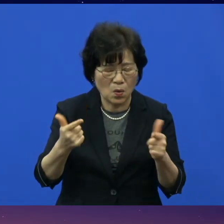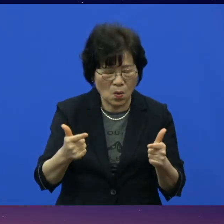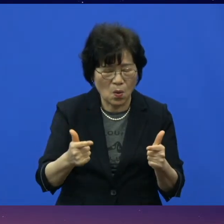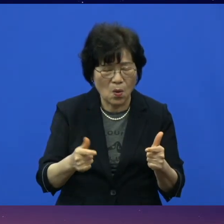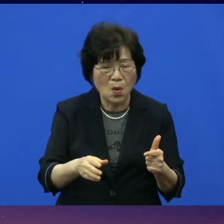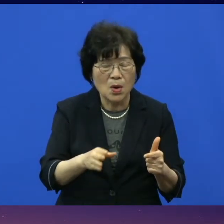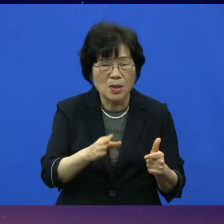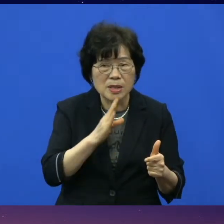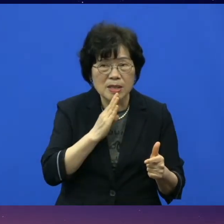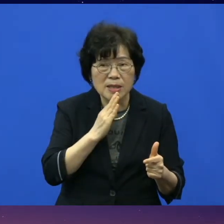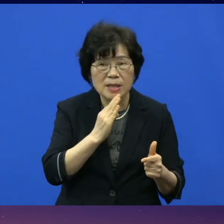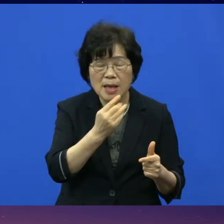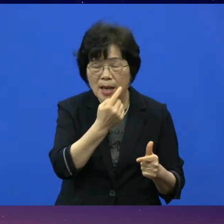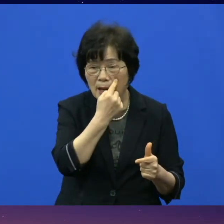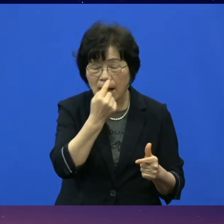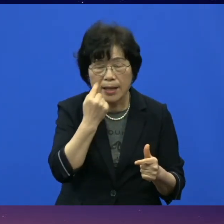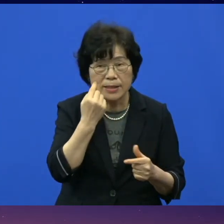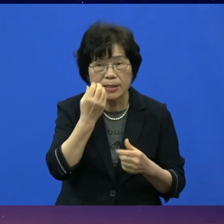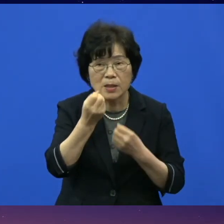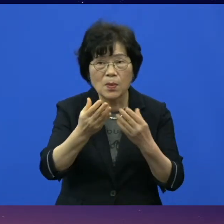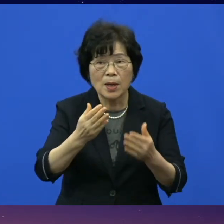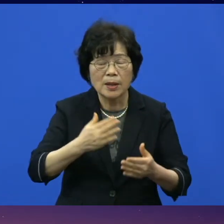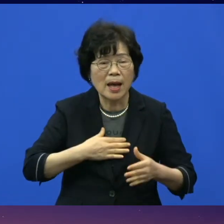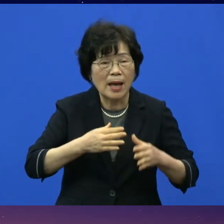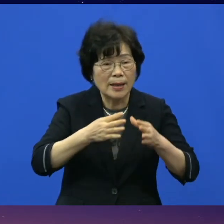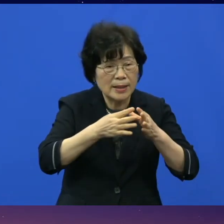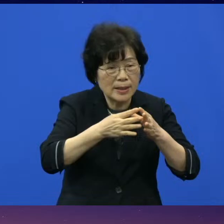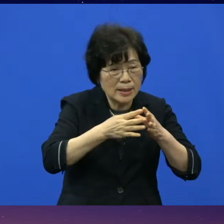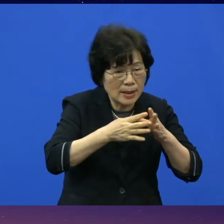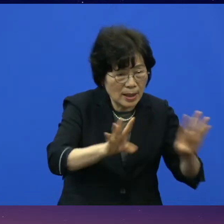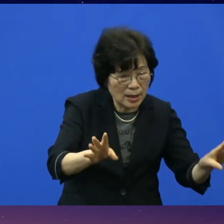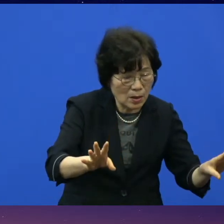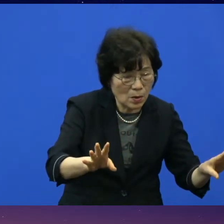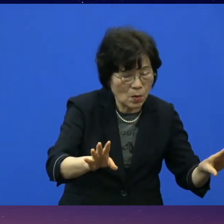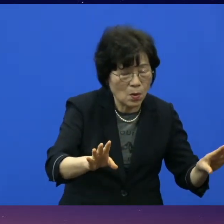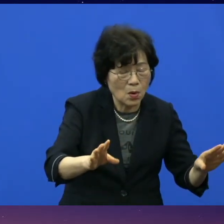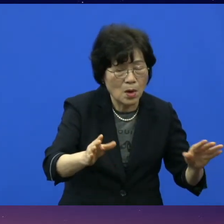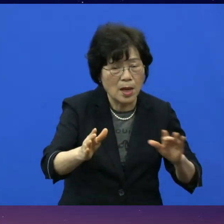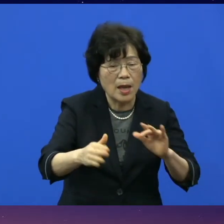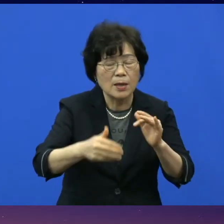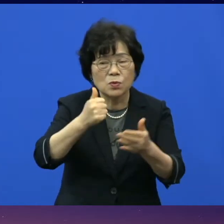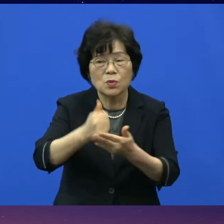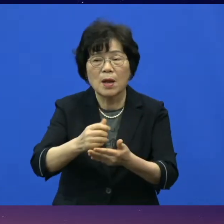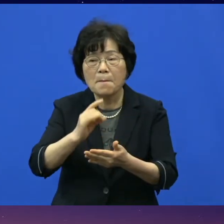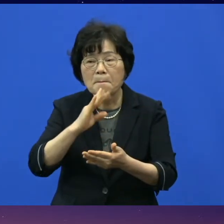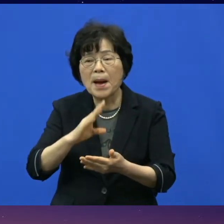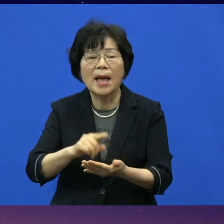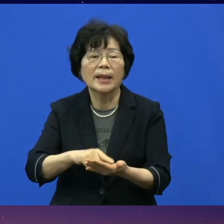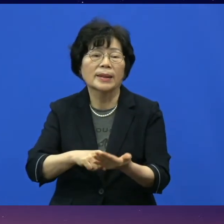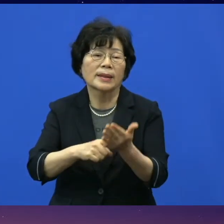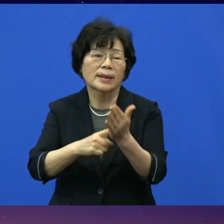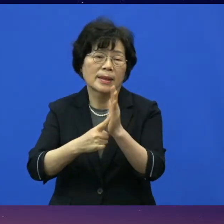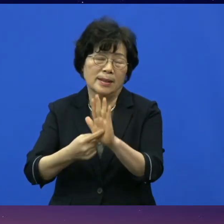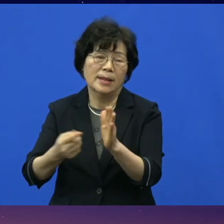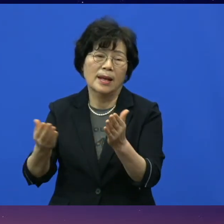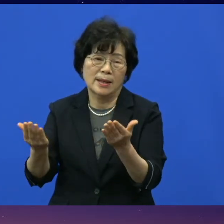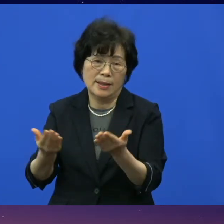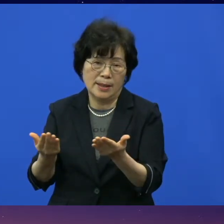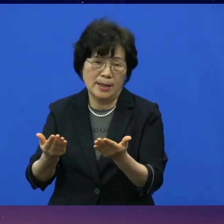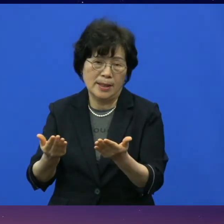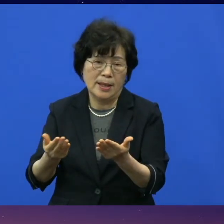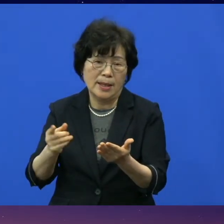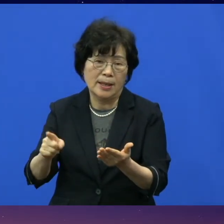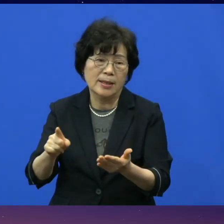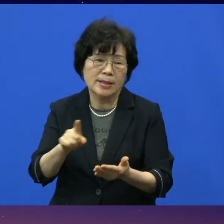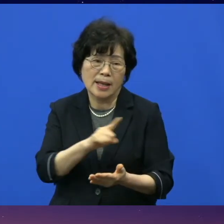진짜 간증이 뭐냐? 진짜 간증은 나를 깨뜨리고 예수를 드러내는 거예요. 그게